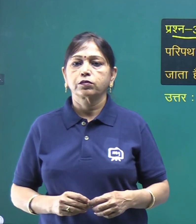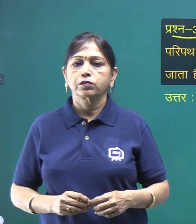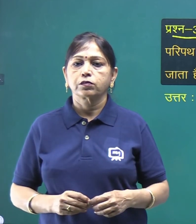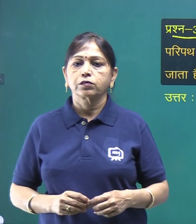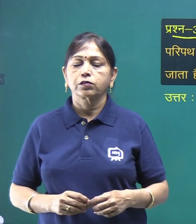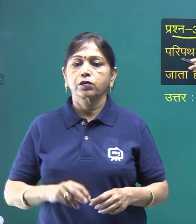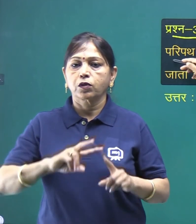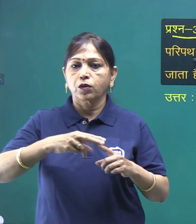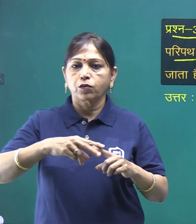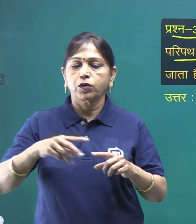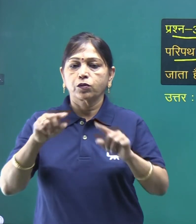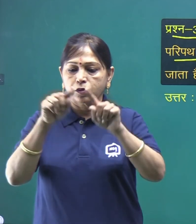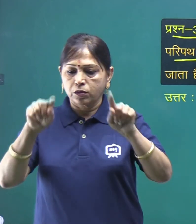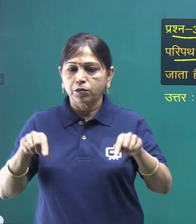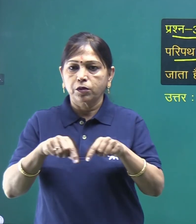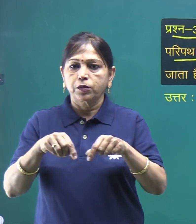विद्युत परिपथ में